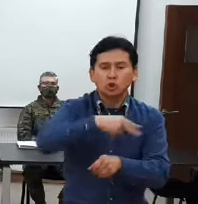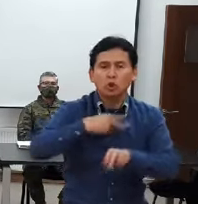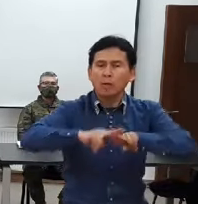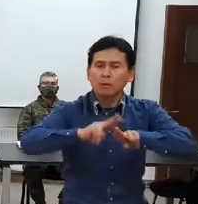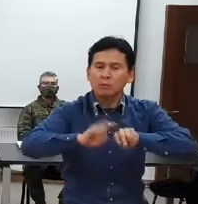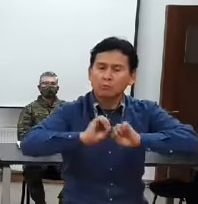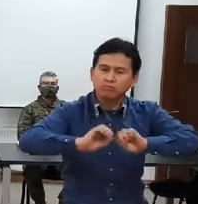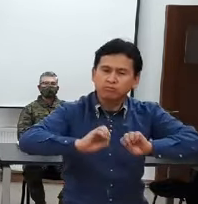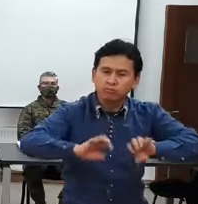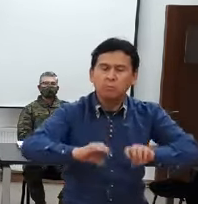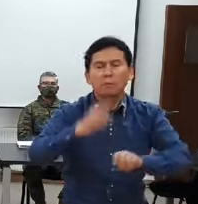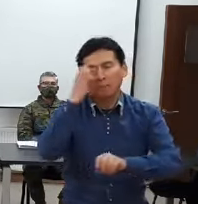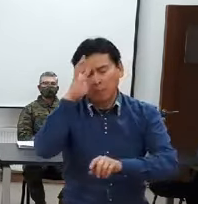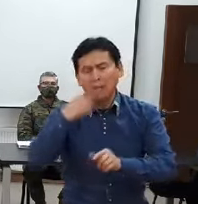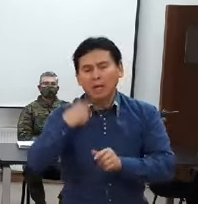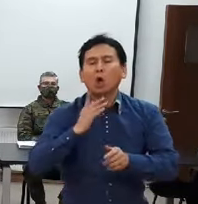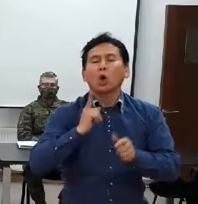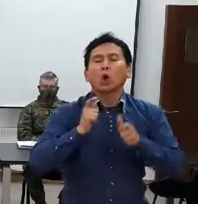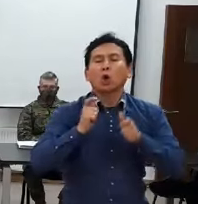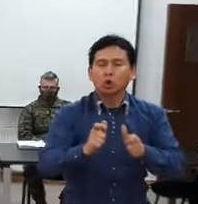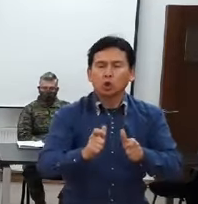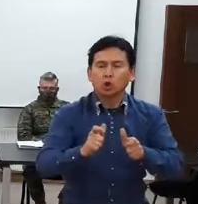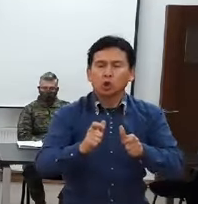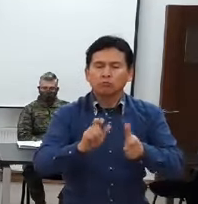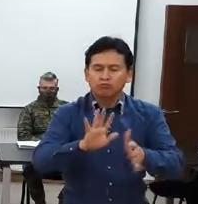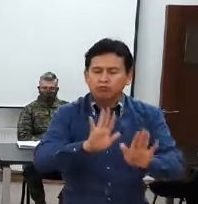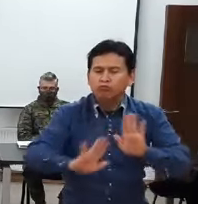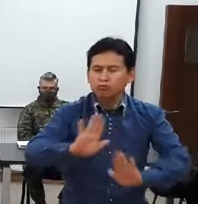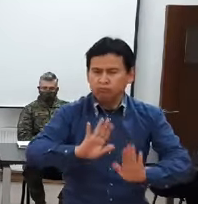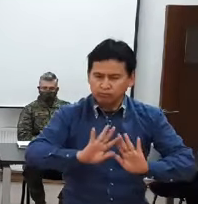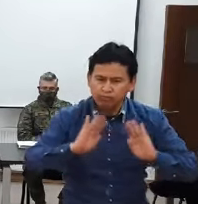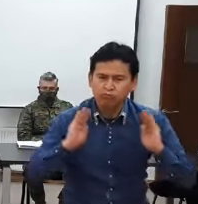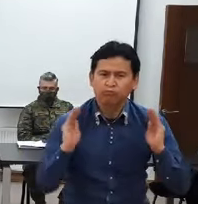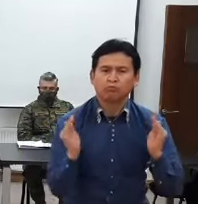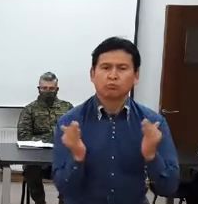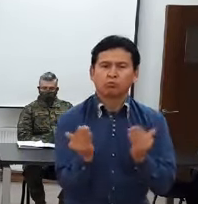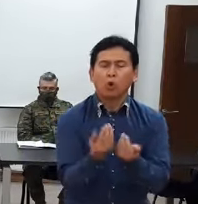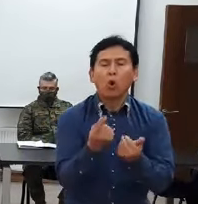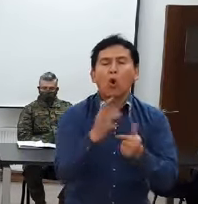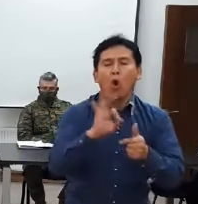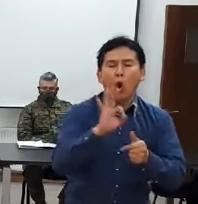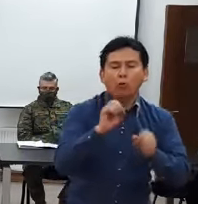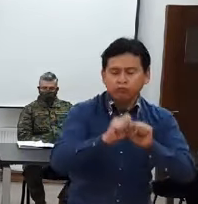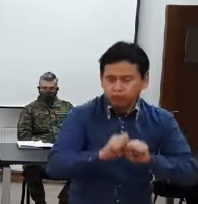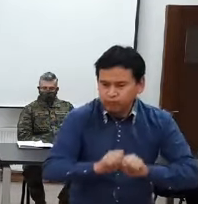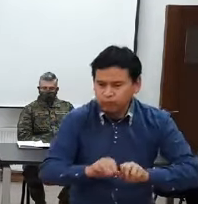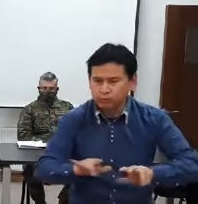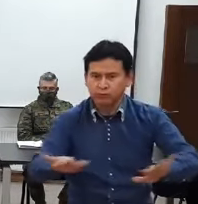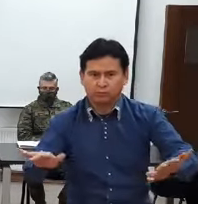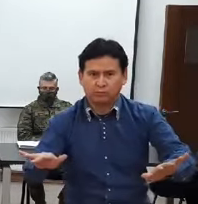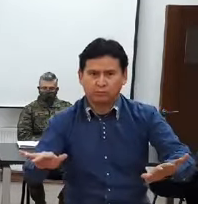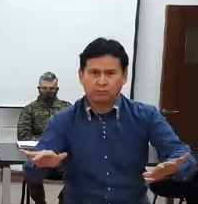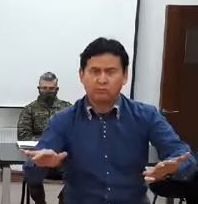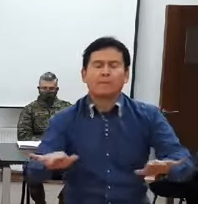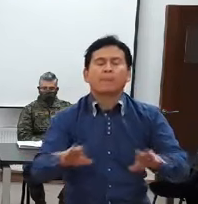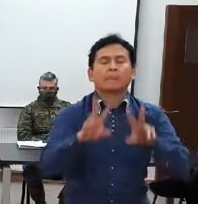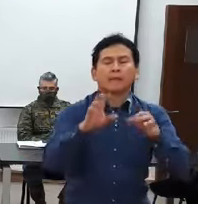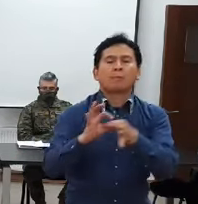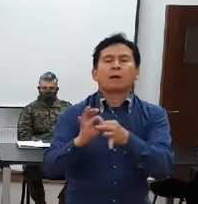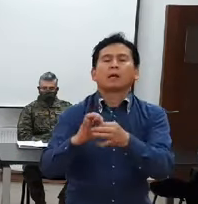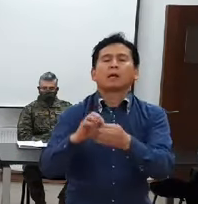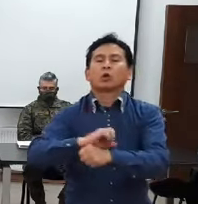para poder mantener más contenido o impedir un desarrollo mucho más grande de